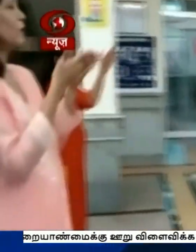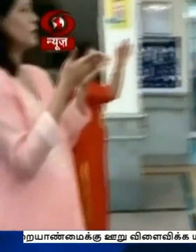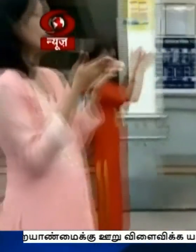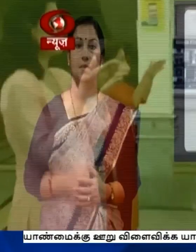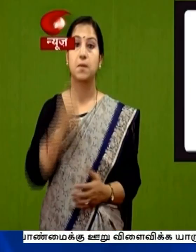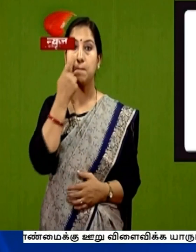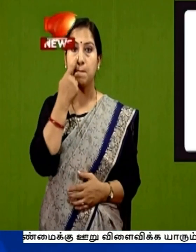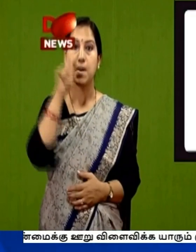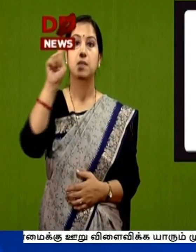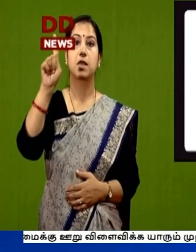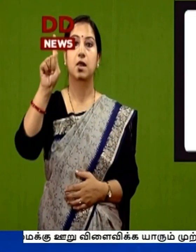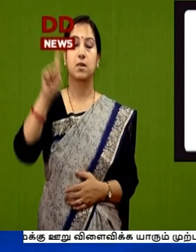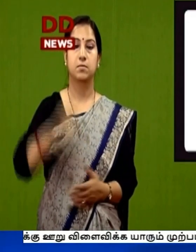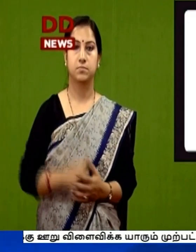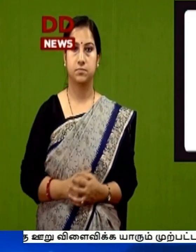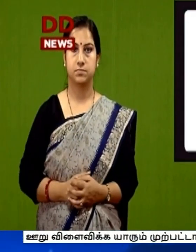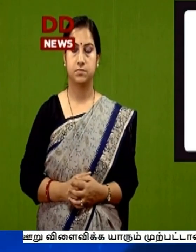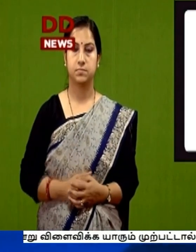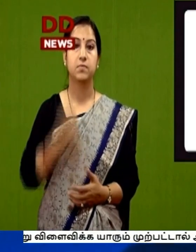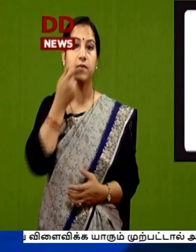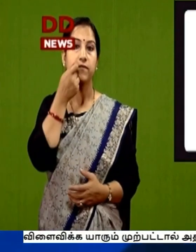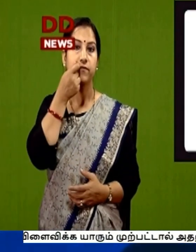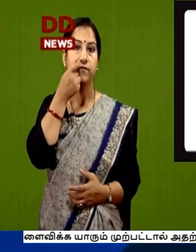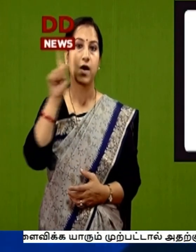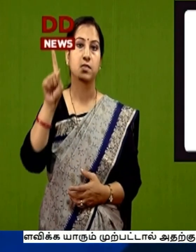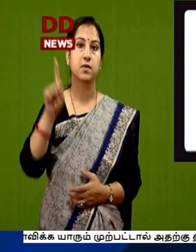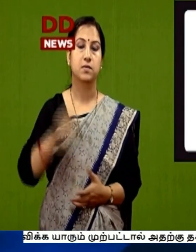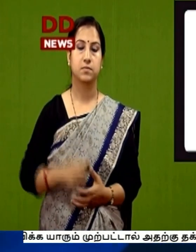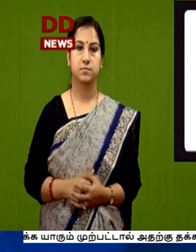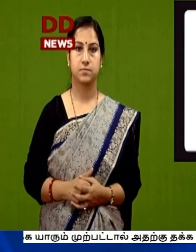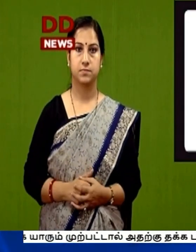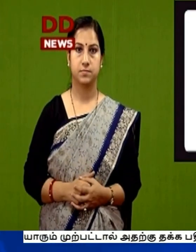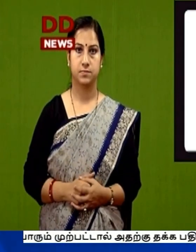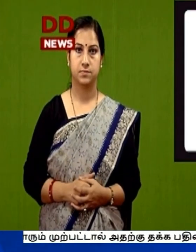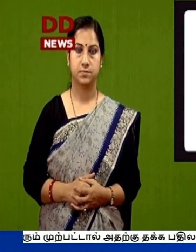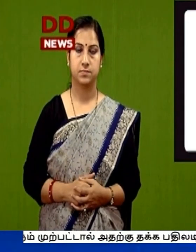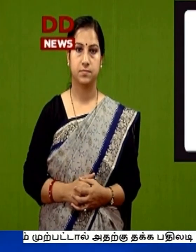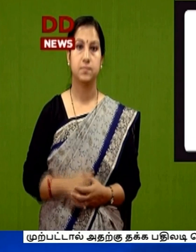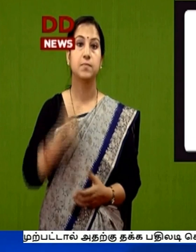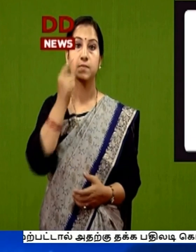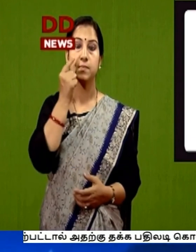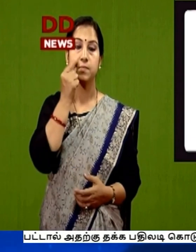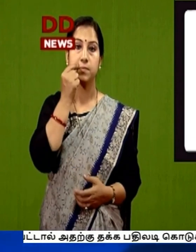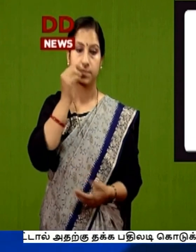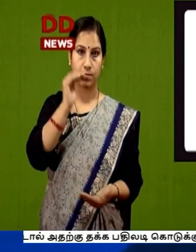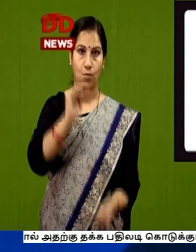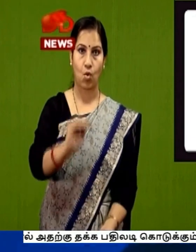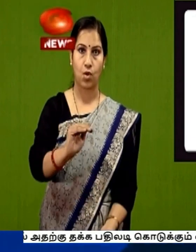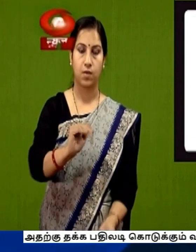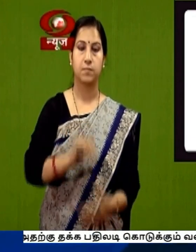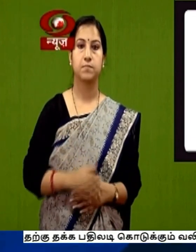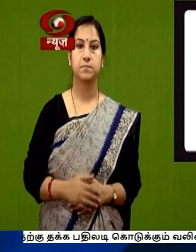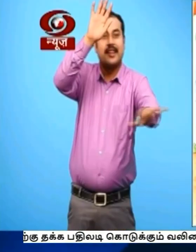के लिए राष्ट्रीय शिक्षा नीति में भी काफी बड़ी दिया गया है साइन लैंग्वेज की जो डिक्शनरी बनी है